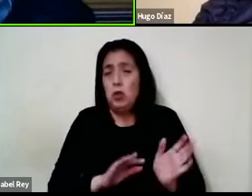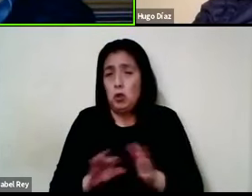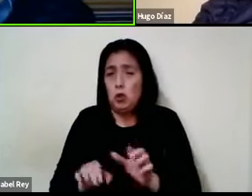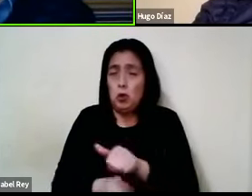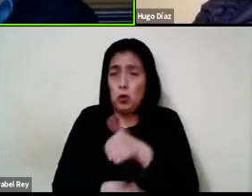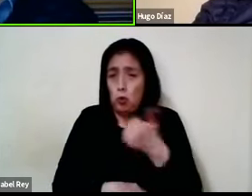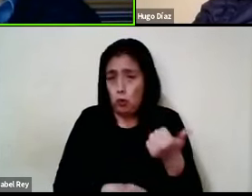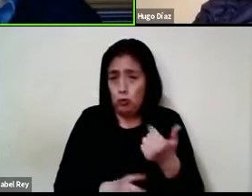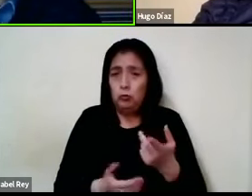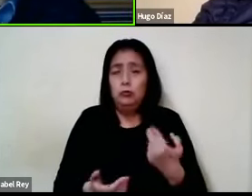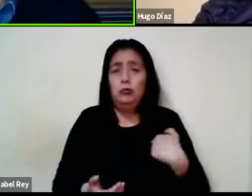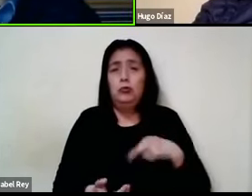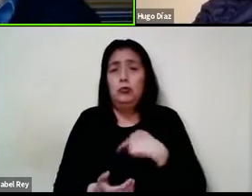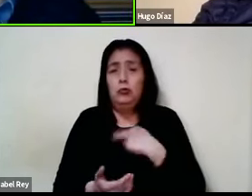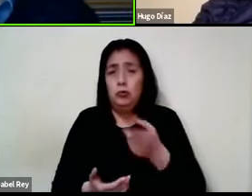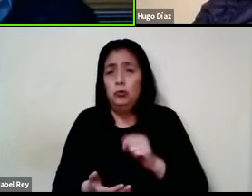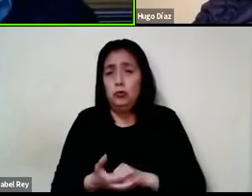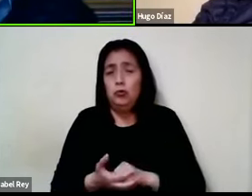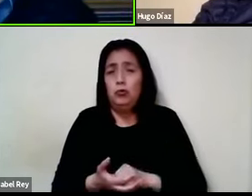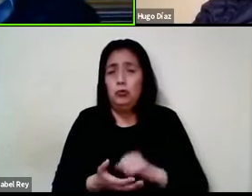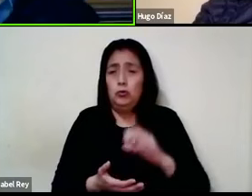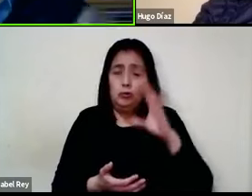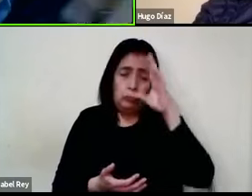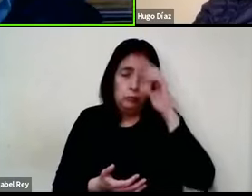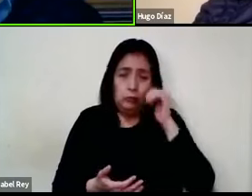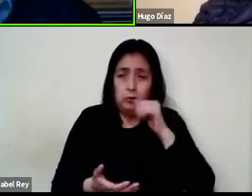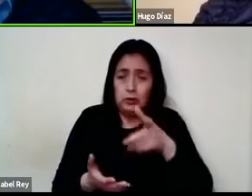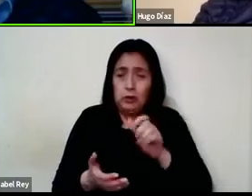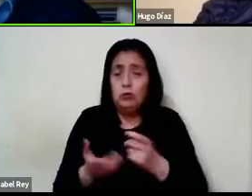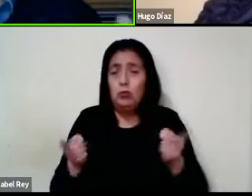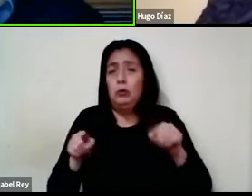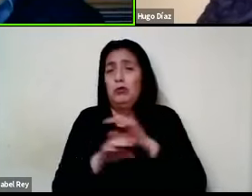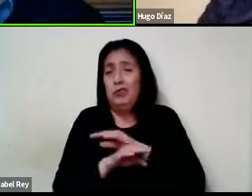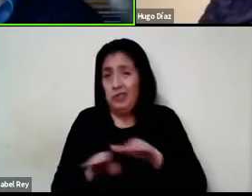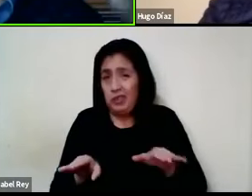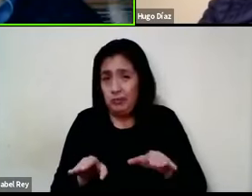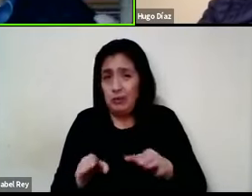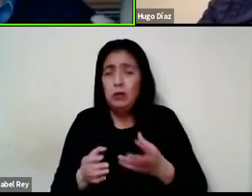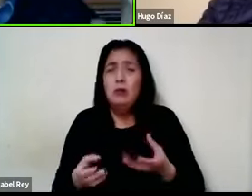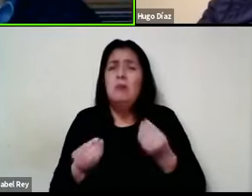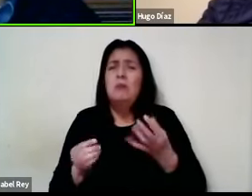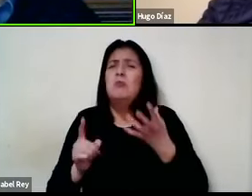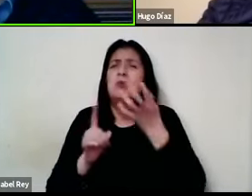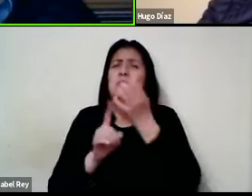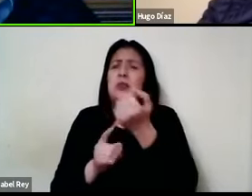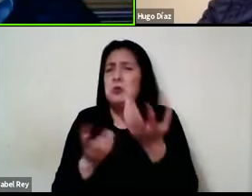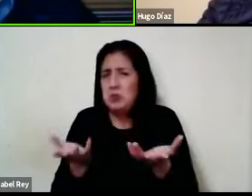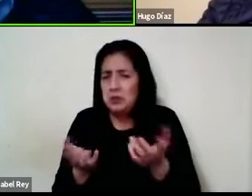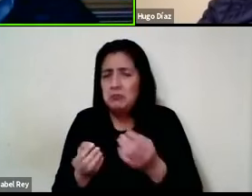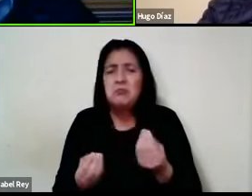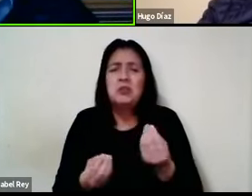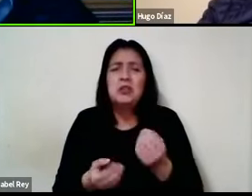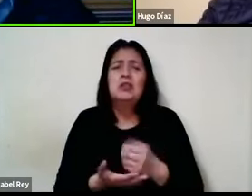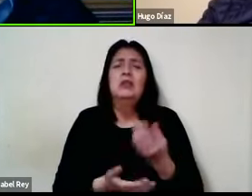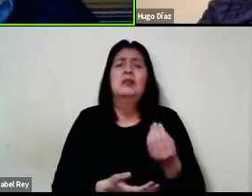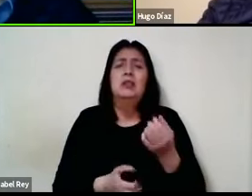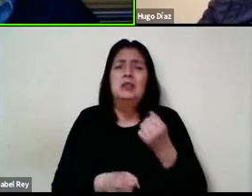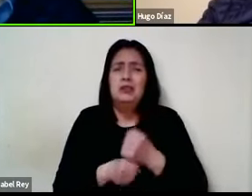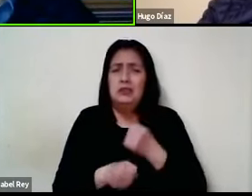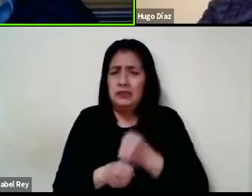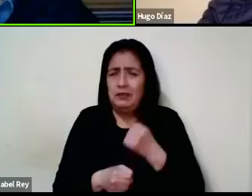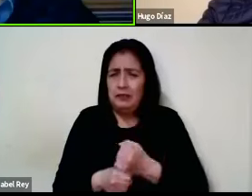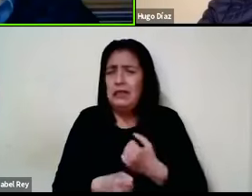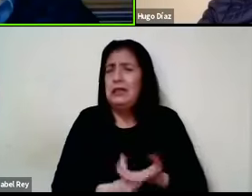que nosotros, en el caso de los chicos, cuando terminan, ¿por qué logran algo? De repente, es porque hay que trabajar